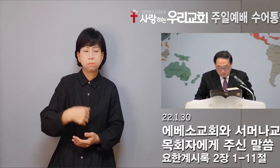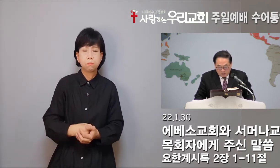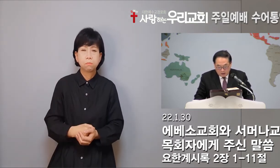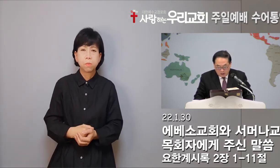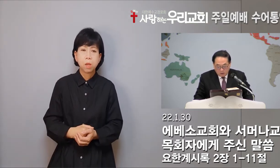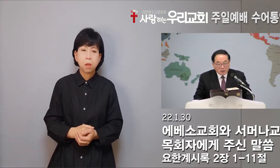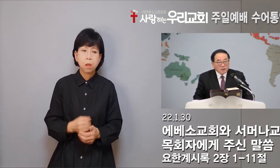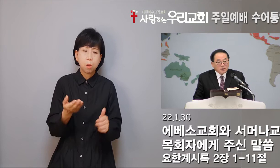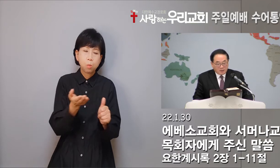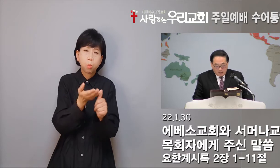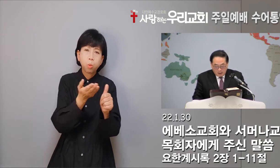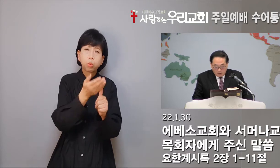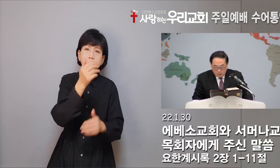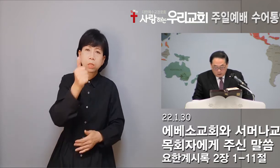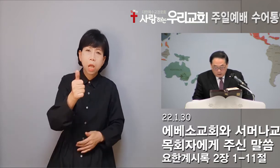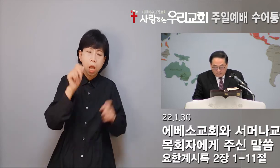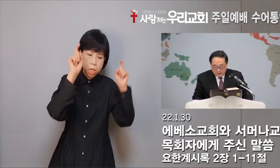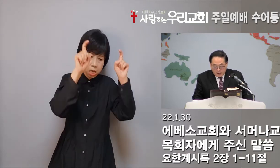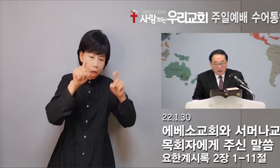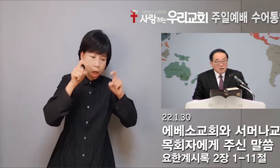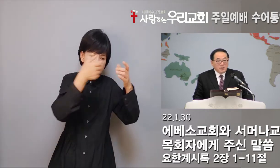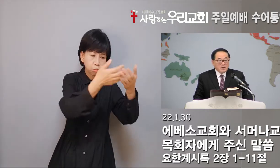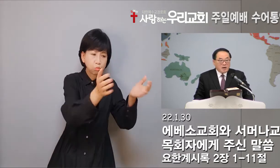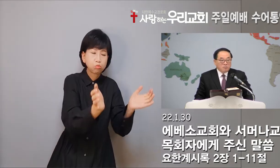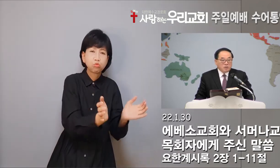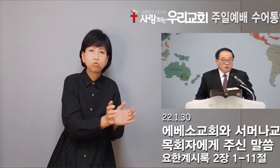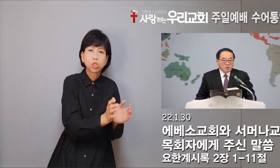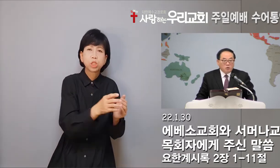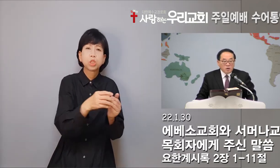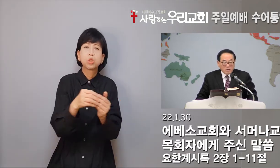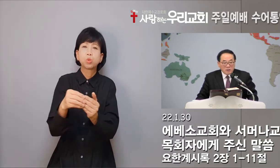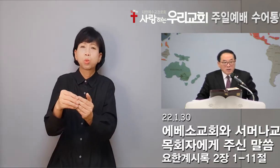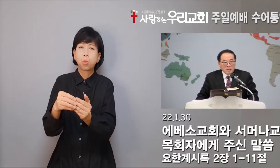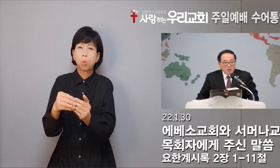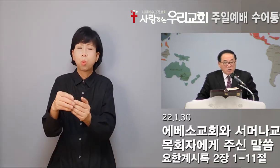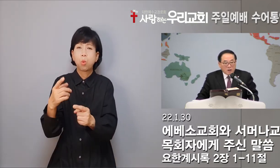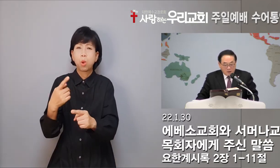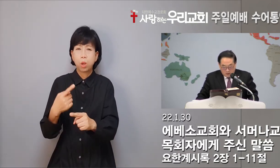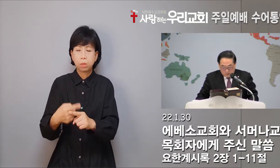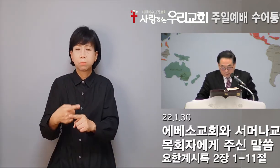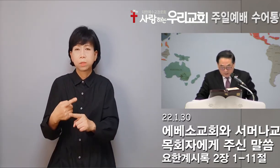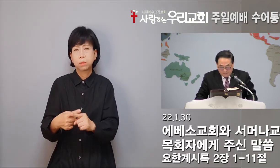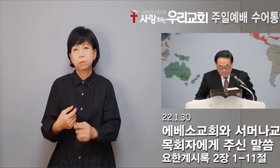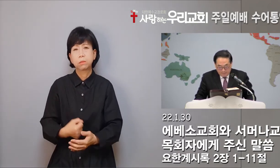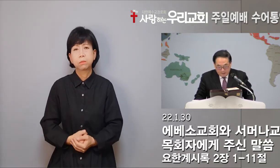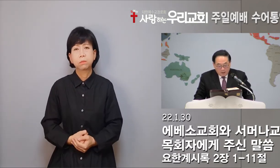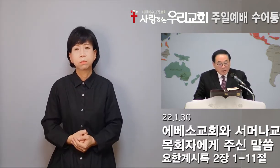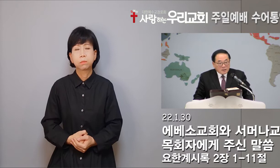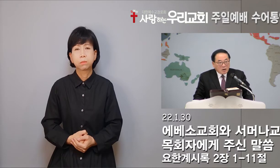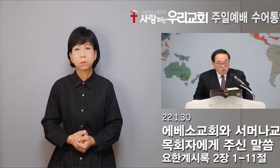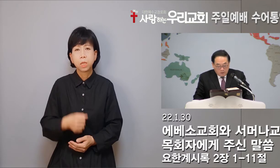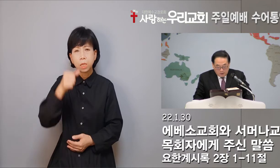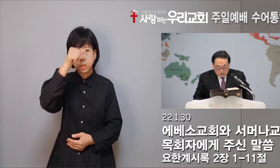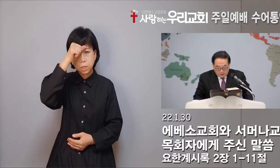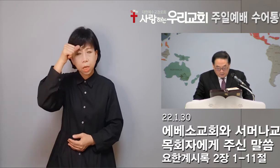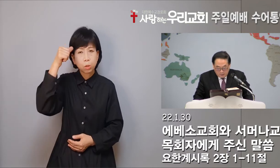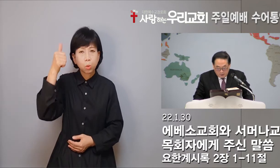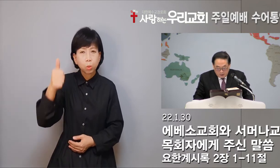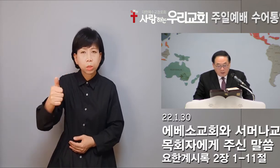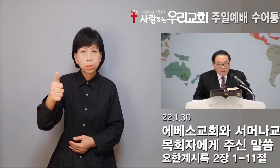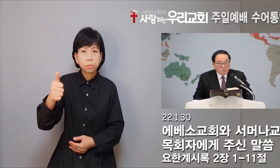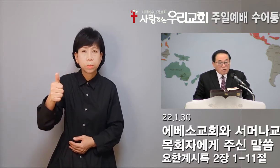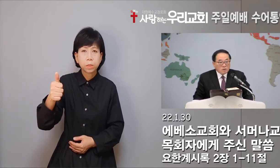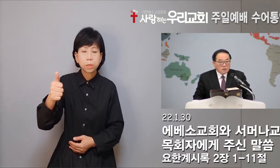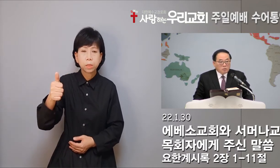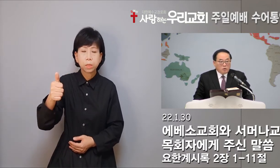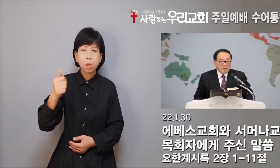목자가 양무리를 인도하시지 목사는 하나님의 양무리인 교회를 인도하는 것입니다. 장로님들은